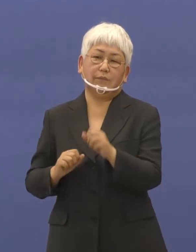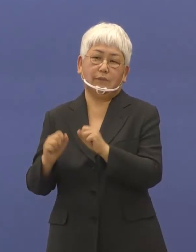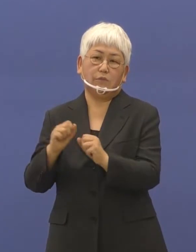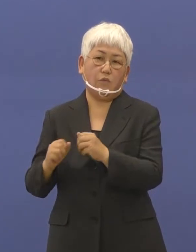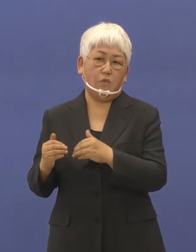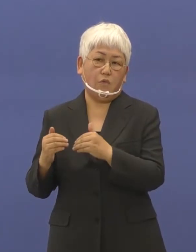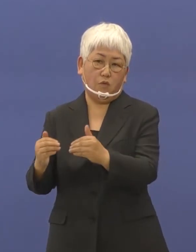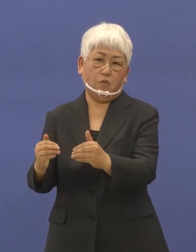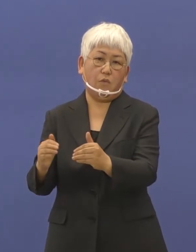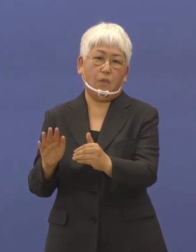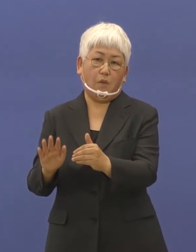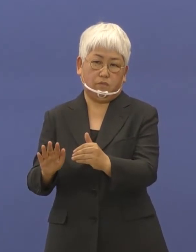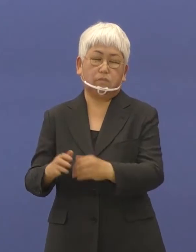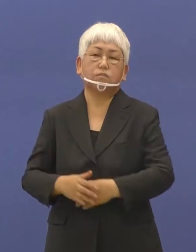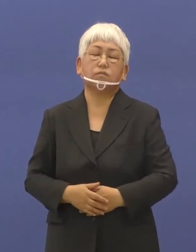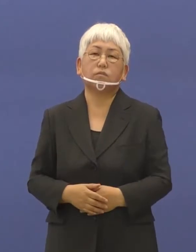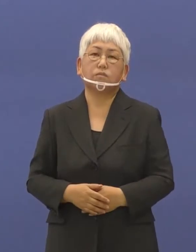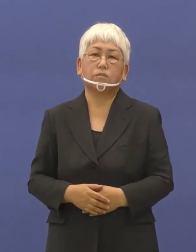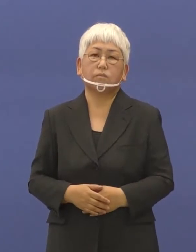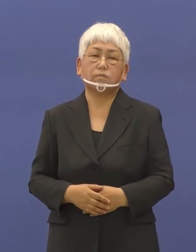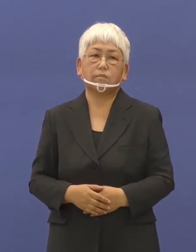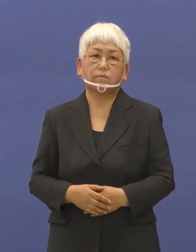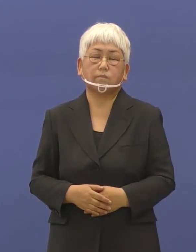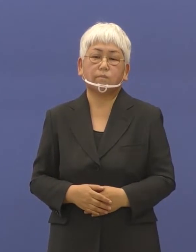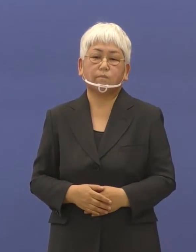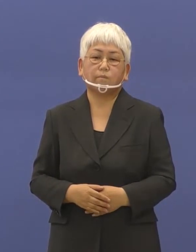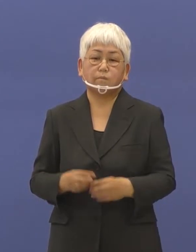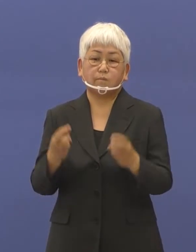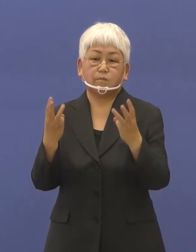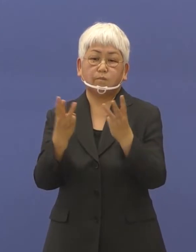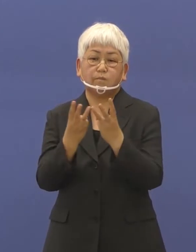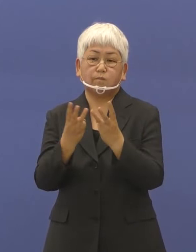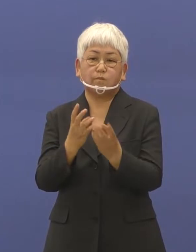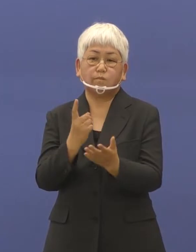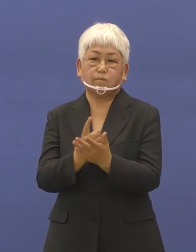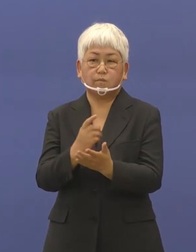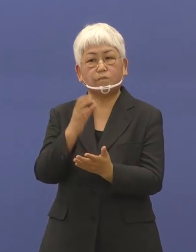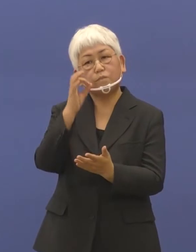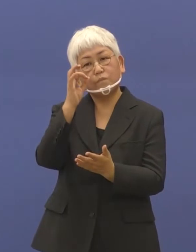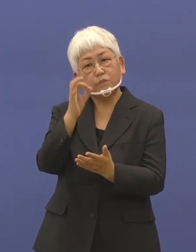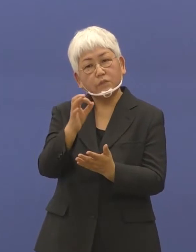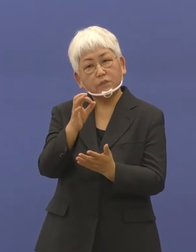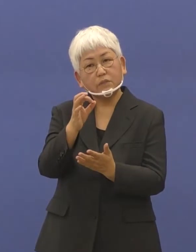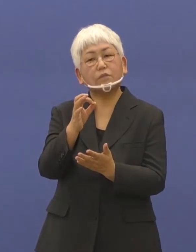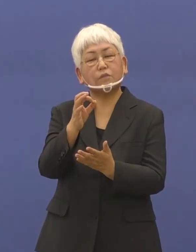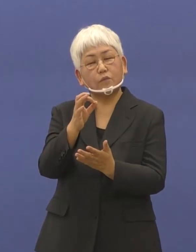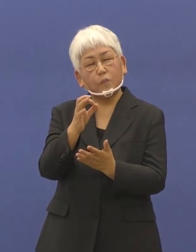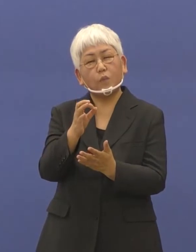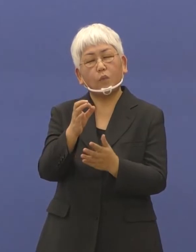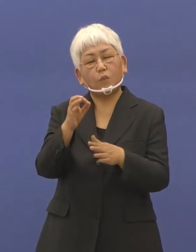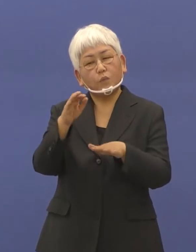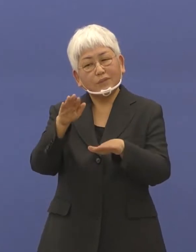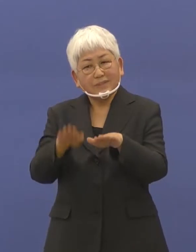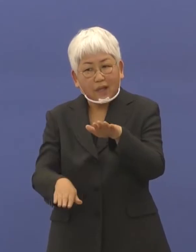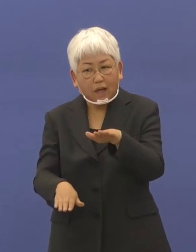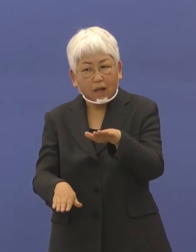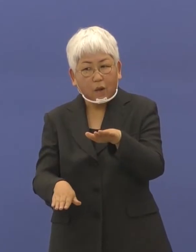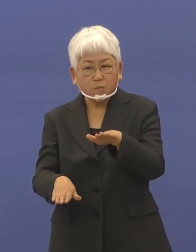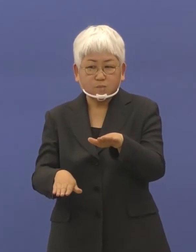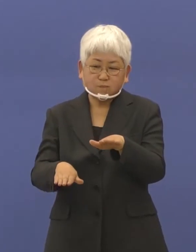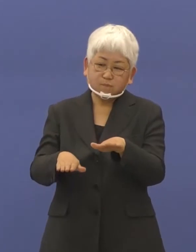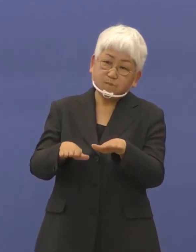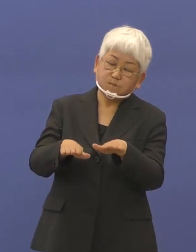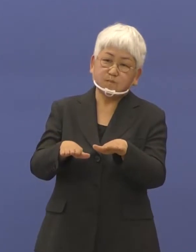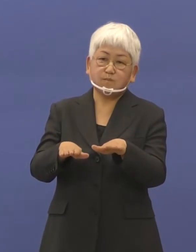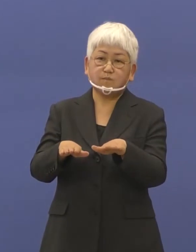もあって、この統計数字的にはかなり格差は縮小してきていると